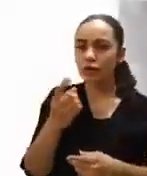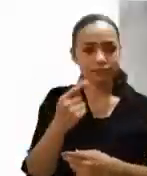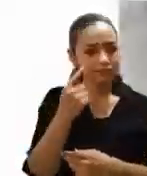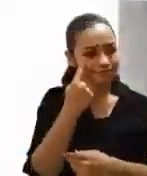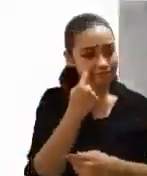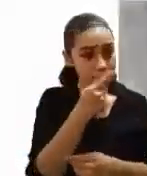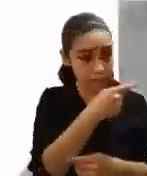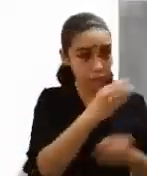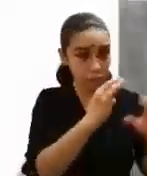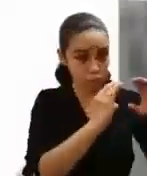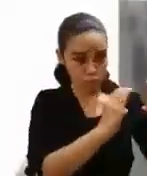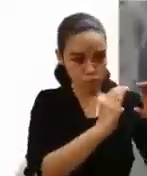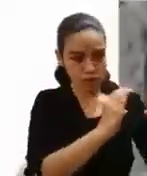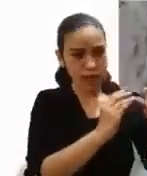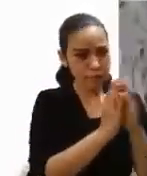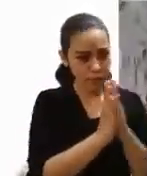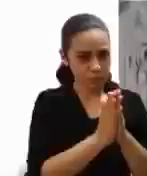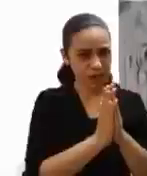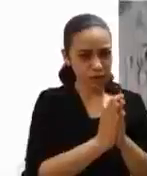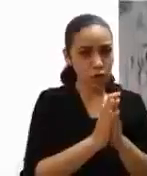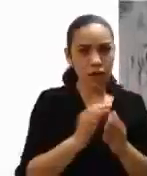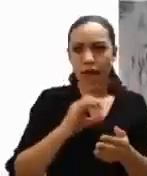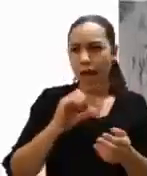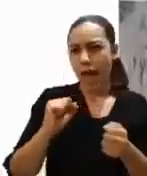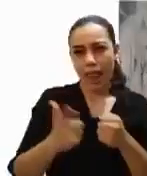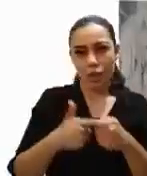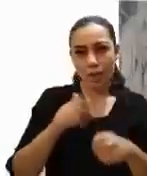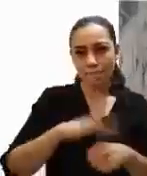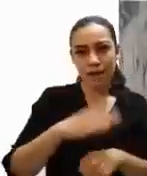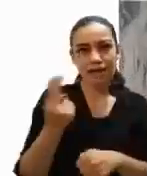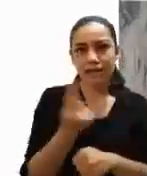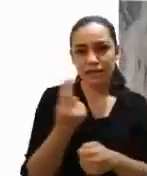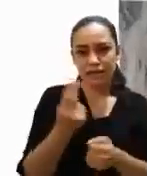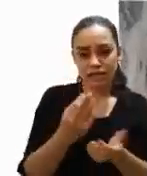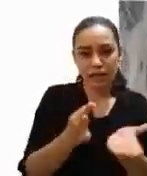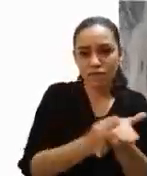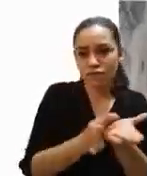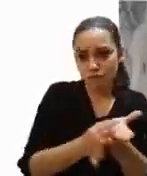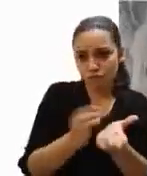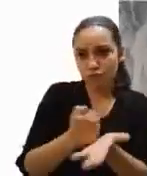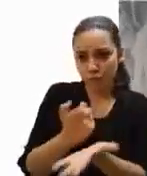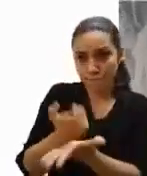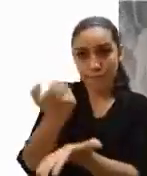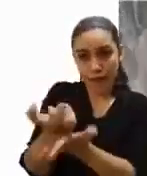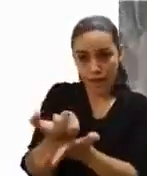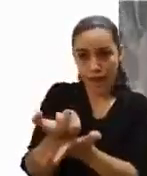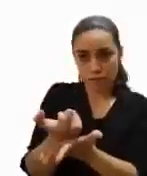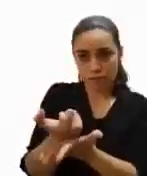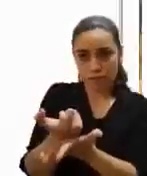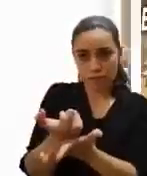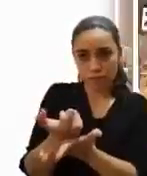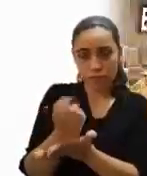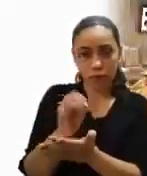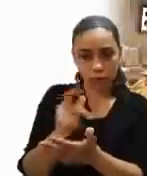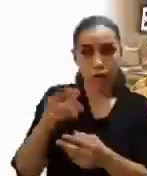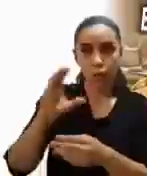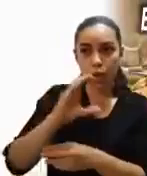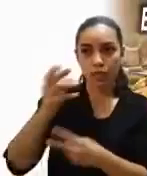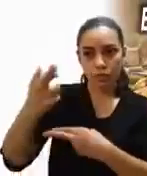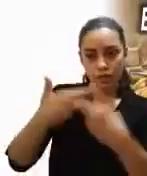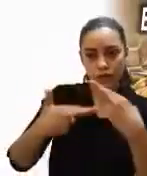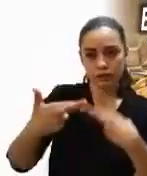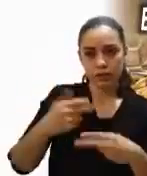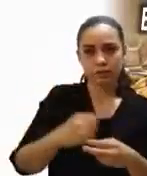más te lo pagaré a mi regreso. ¿Cuál de estos 3 te parece que se portó como prójimo del hombre que fue asaltado por